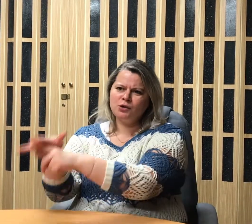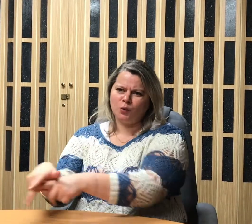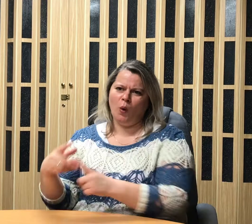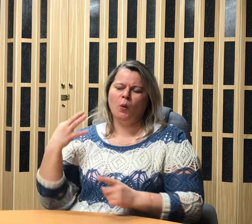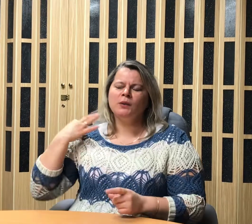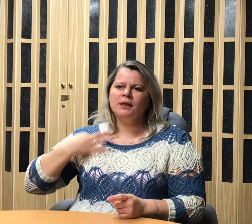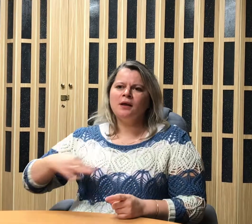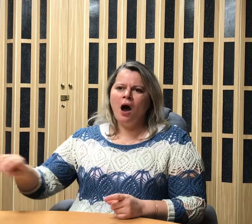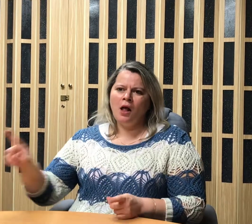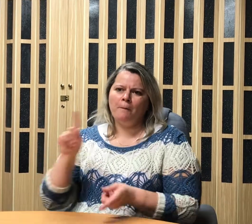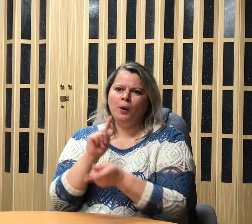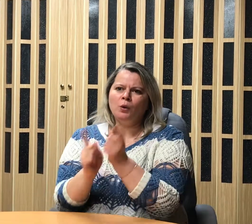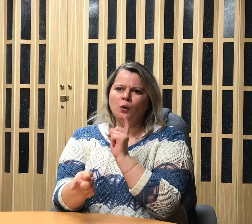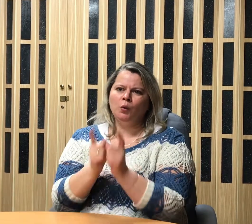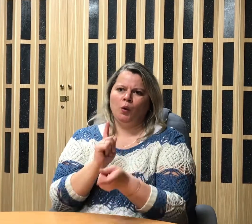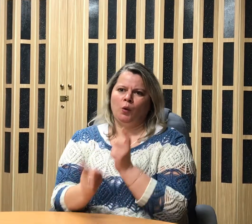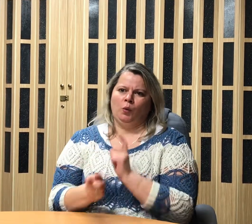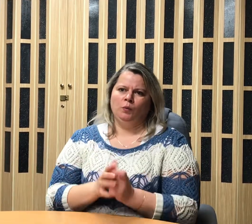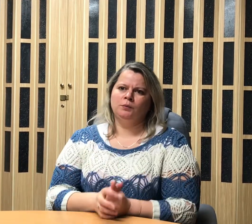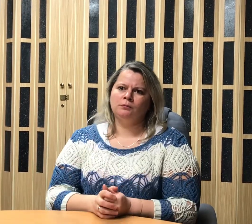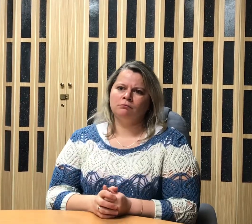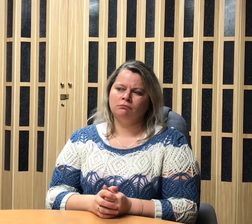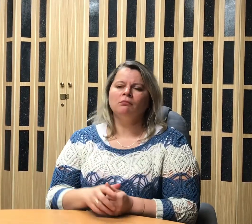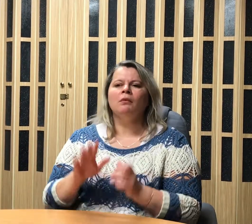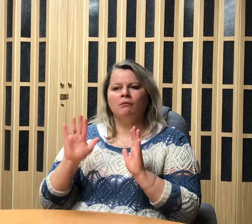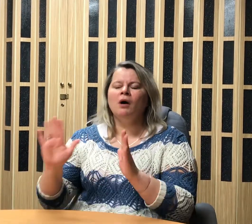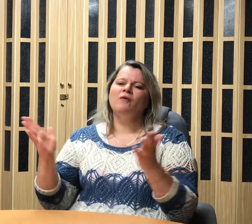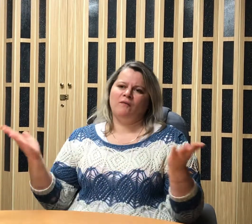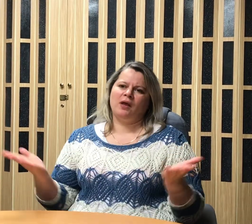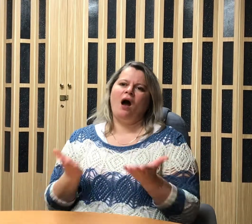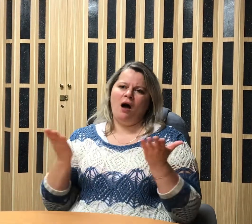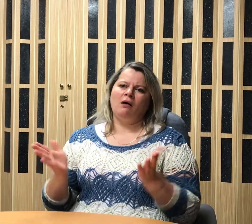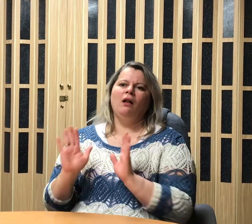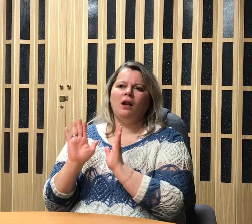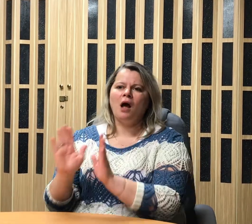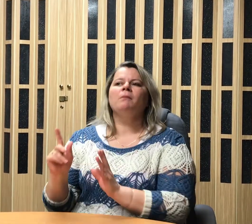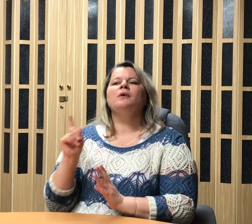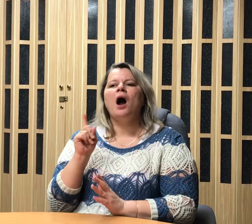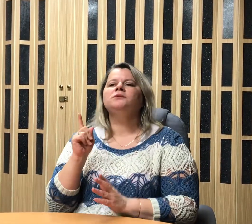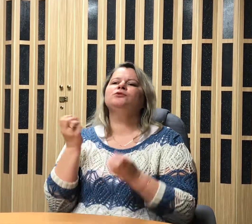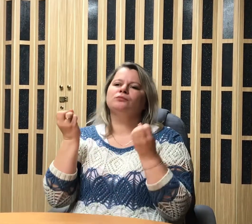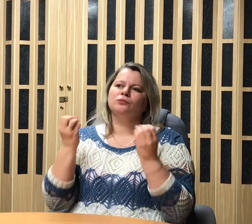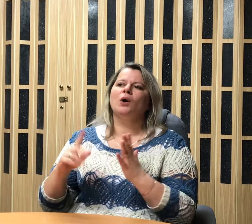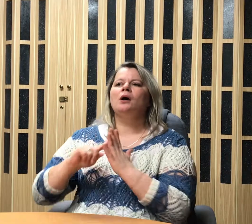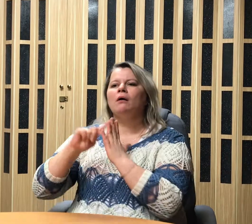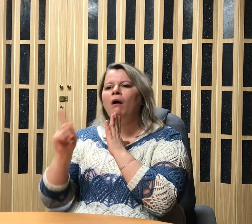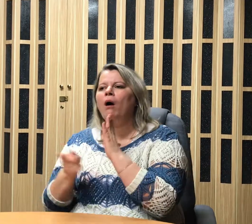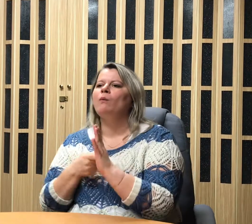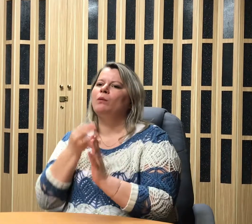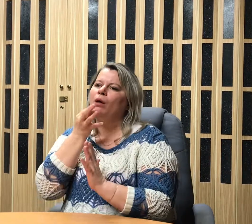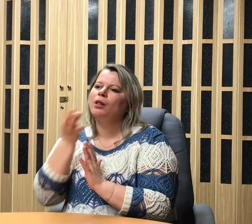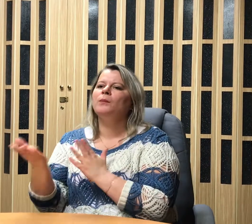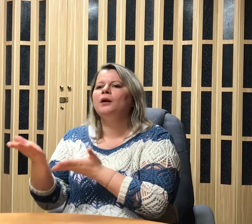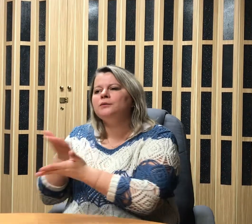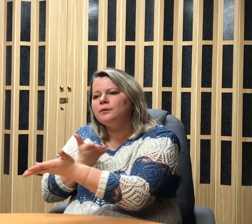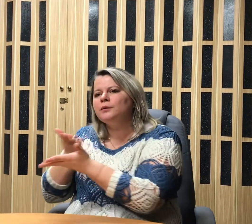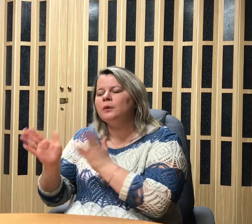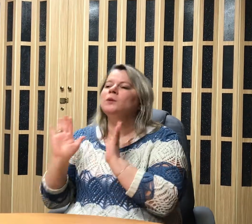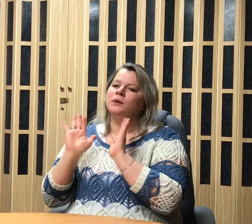Es nevēlos dēlu pārslogot un izmantot viņu kā tulku. Kādos vieglos, nu,